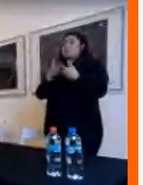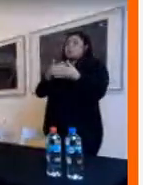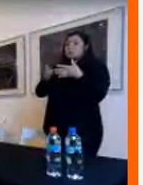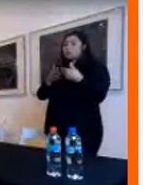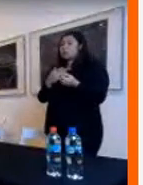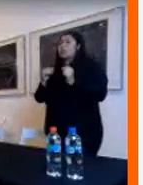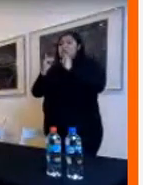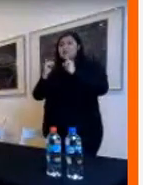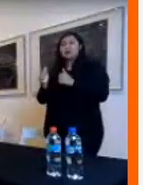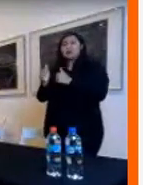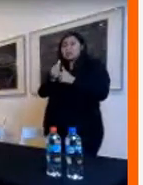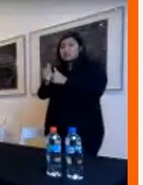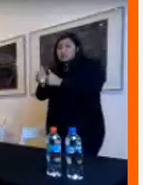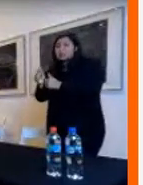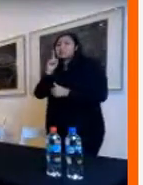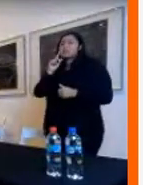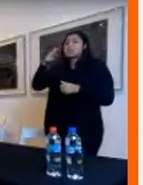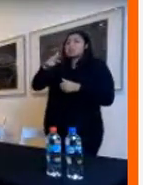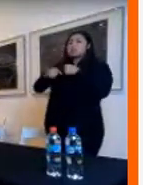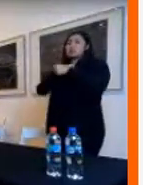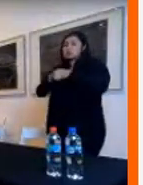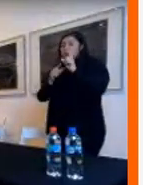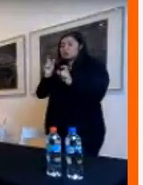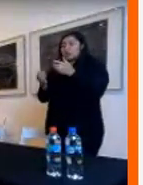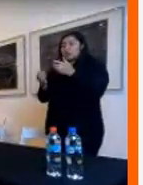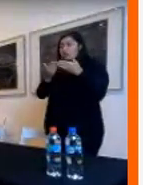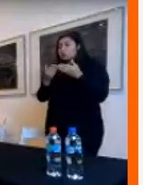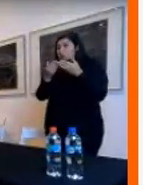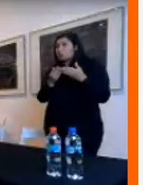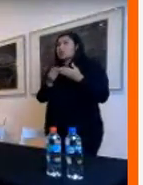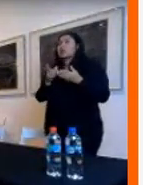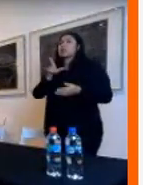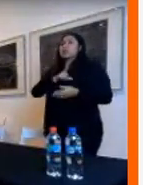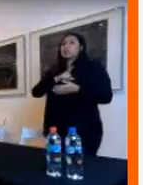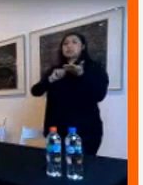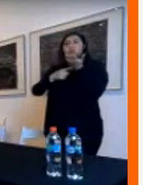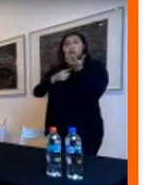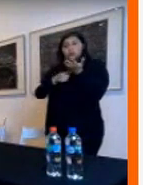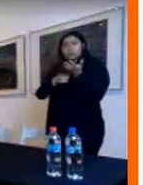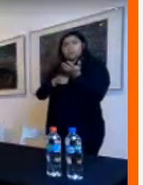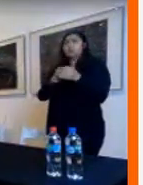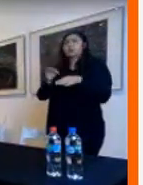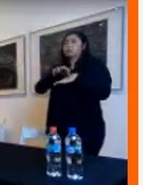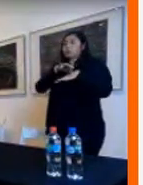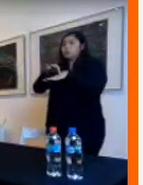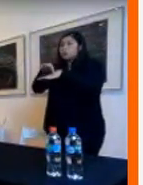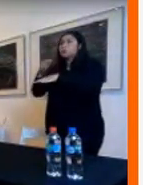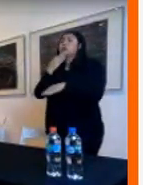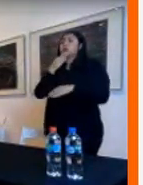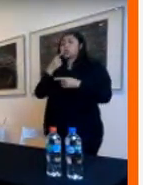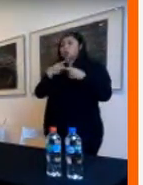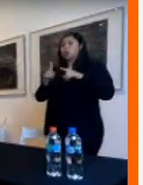18 años, estudiantes de liceo con secretaría de turismo, o estudiantes de educación más profesional como